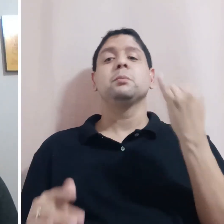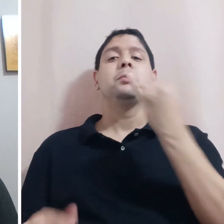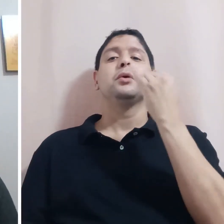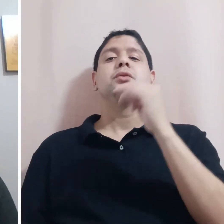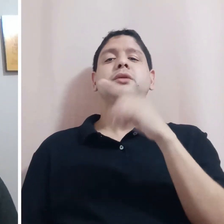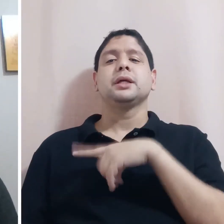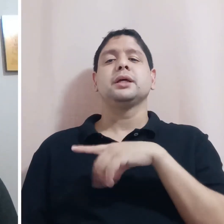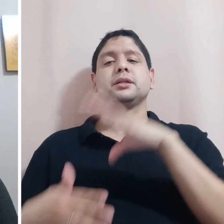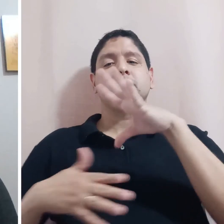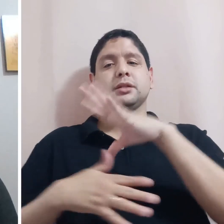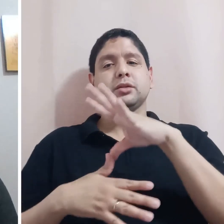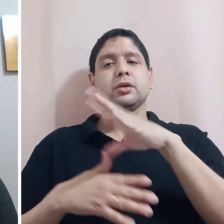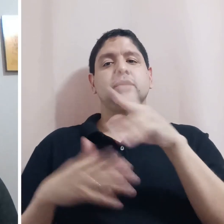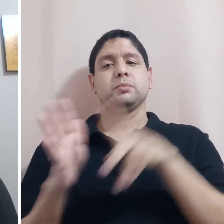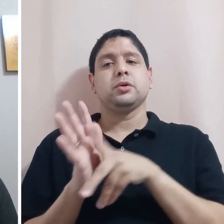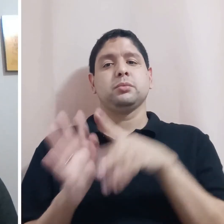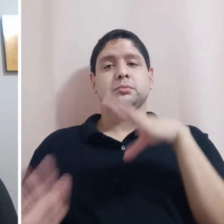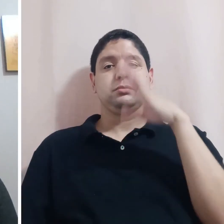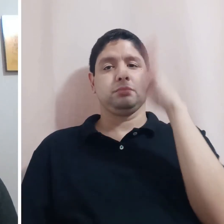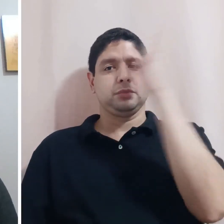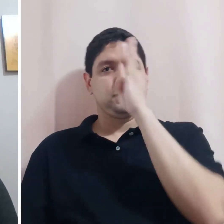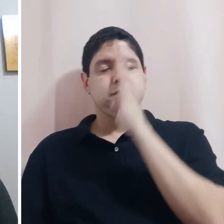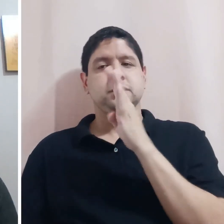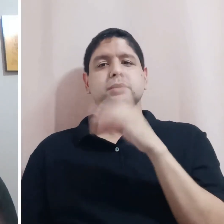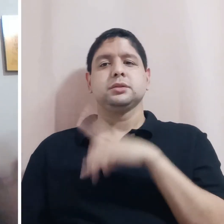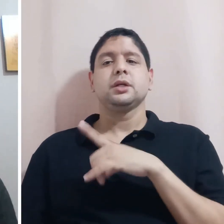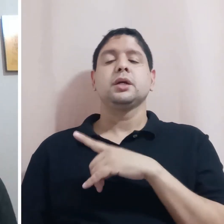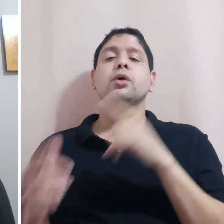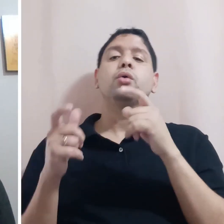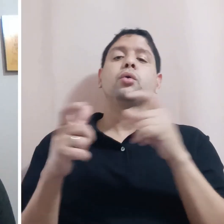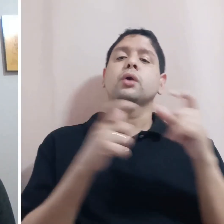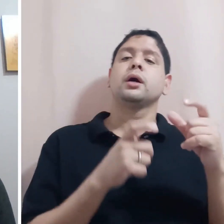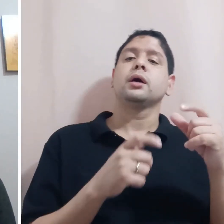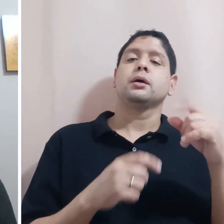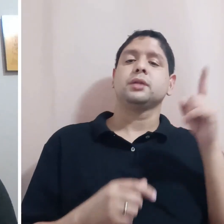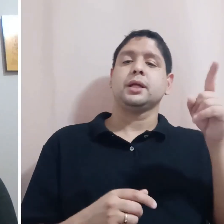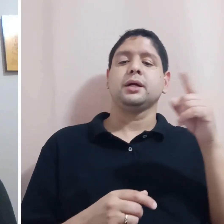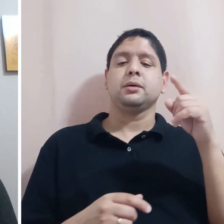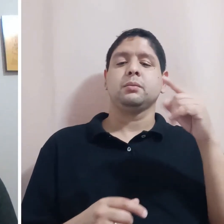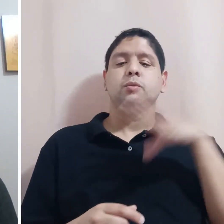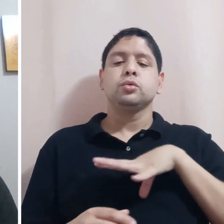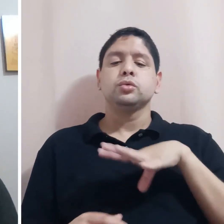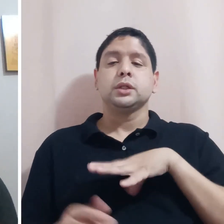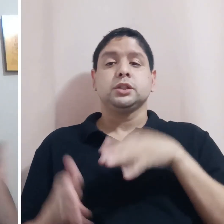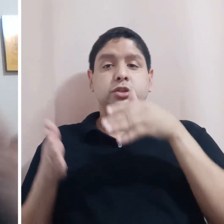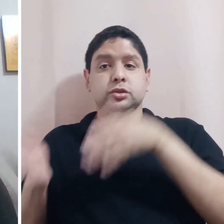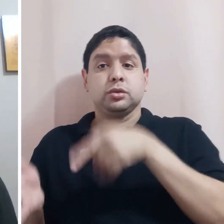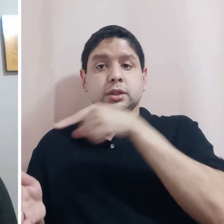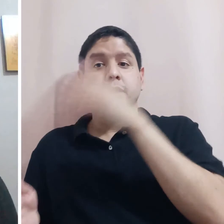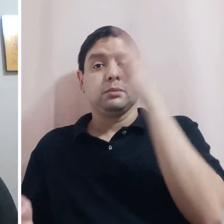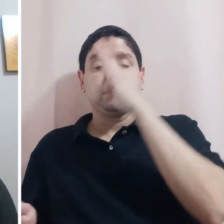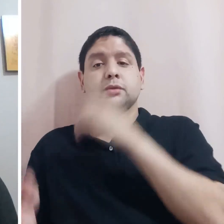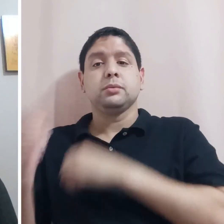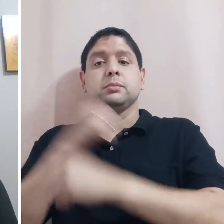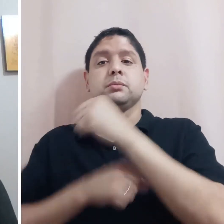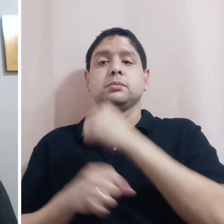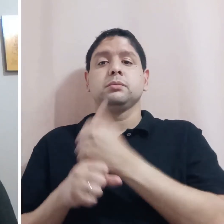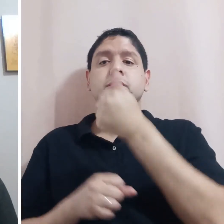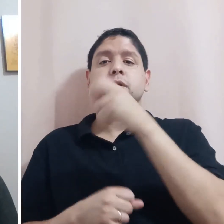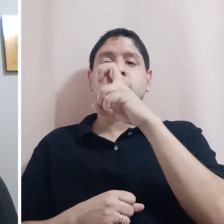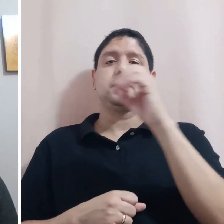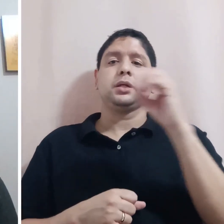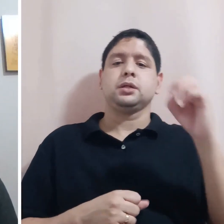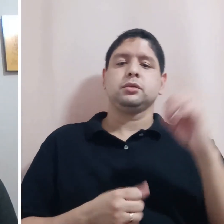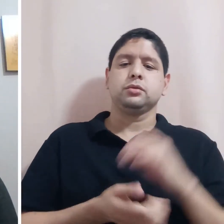gente tem justamente uma partezinha importante do nosso território, do território brasileiro, né, onde os portugueses chegaram em